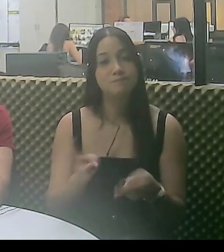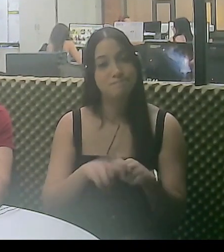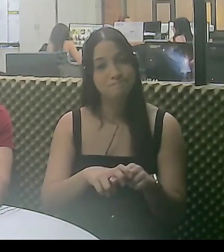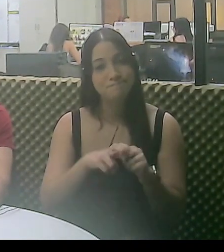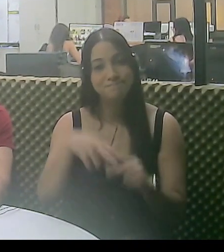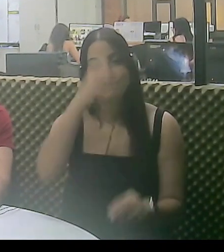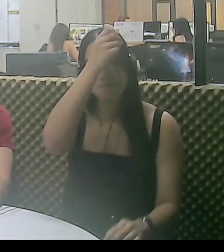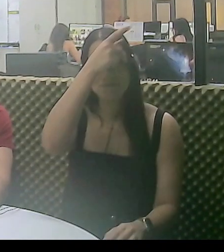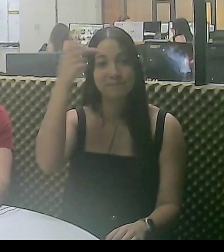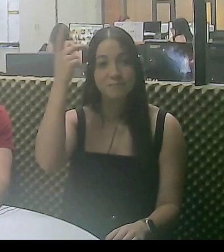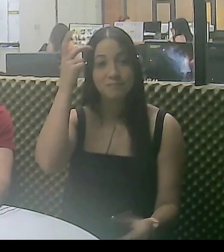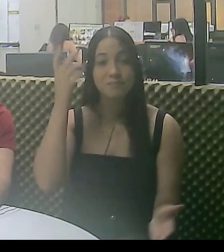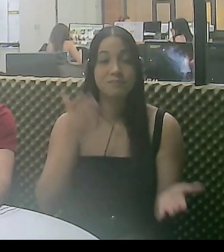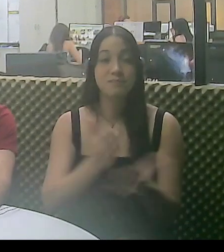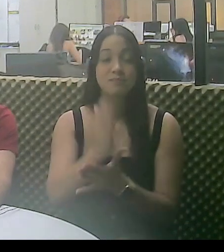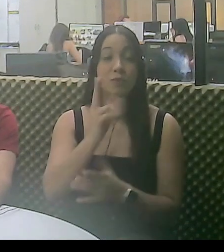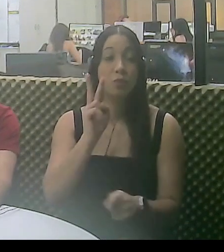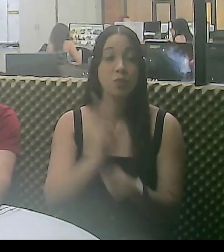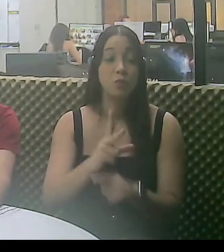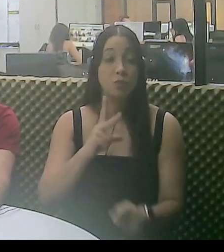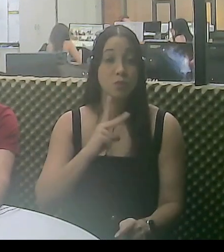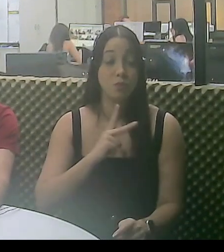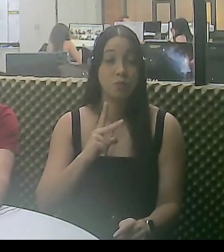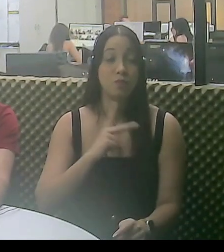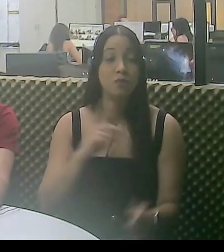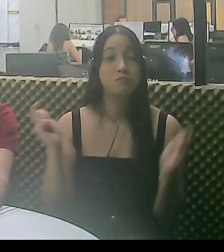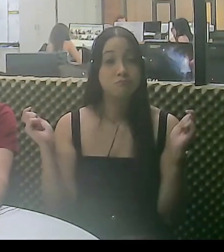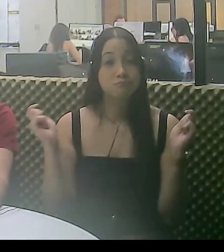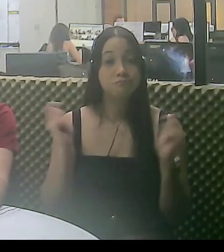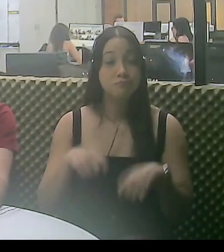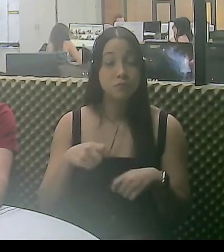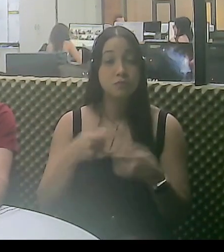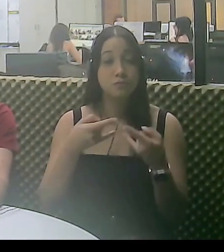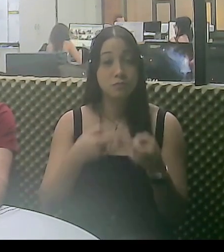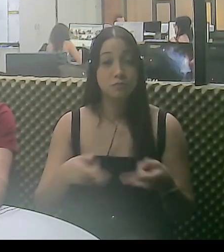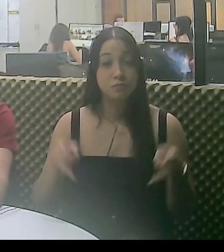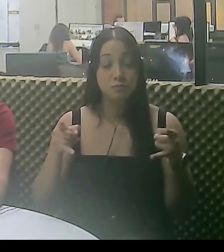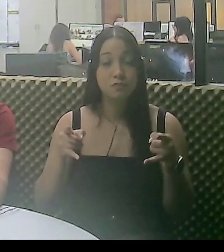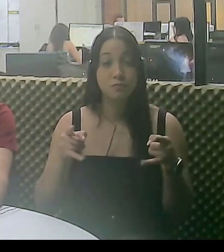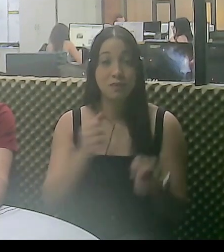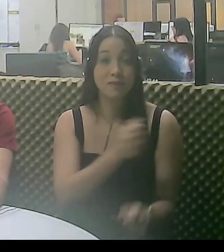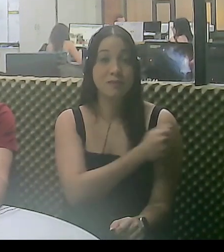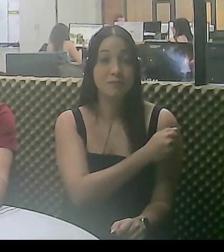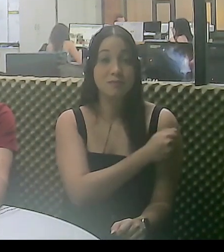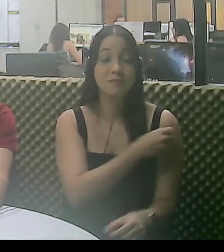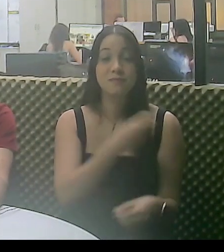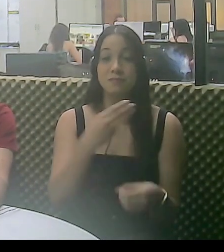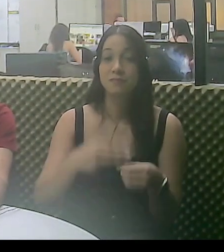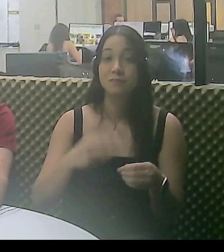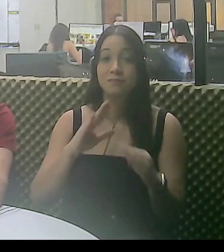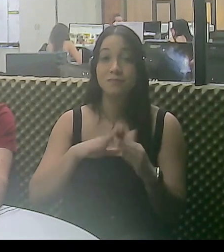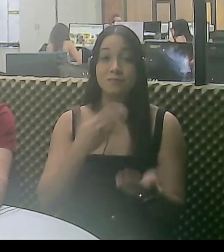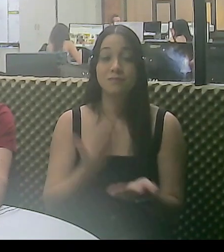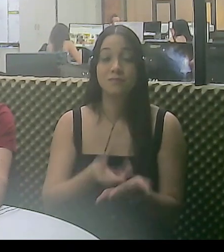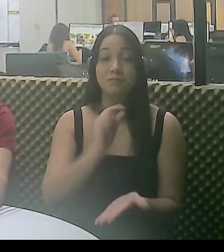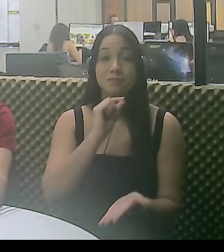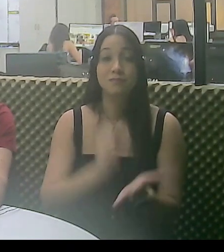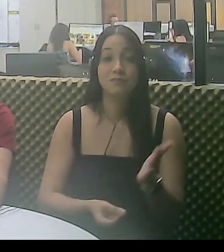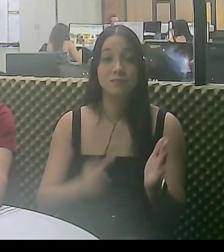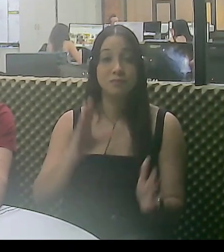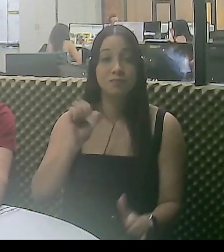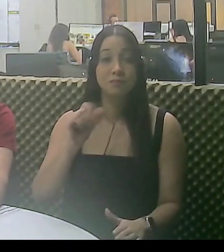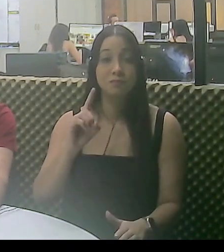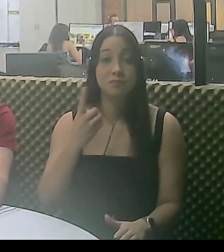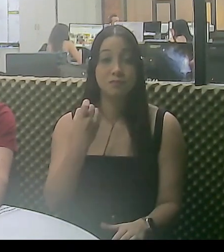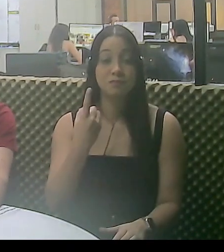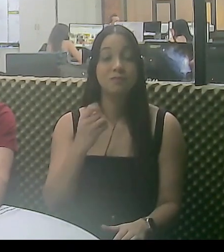que falta aula por não ter absorvente. Por isso, a Prefeitura lançou o programa Cuidado Íntimo. Ele garante acesso a absorventes